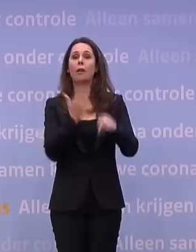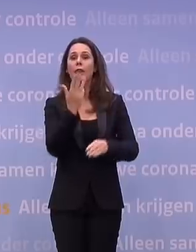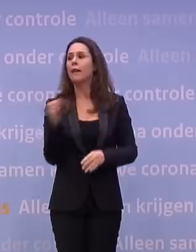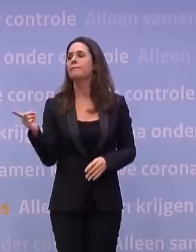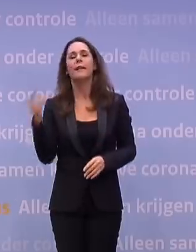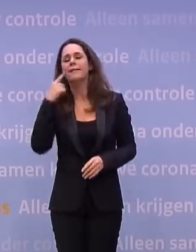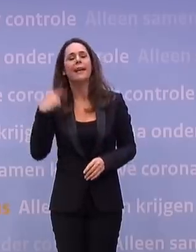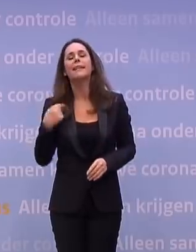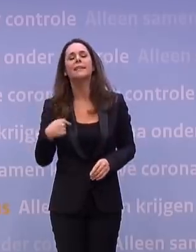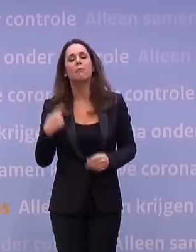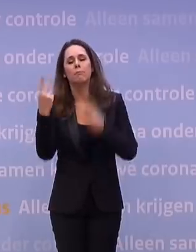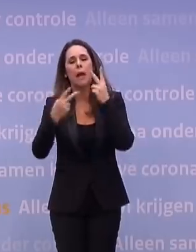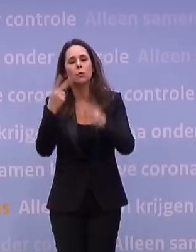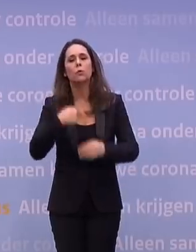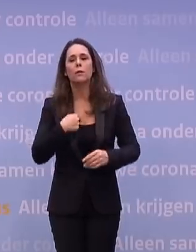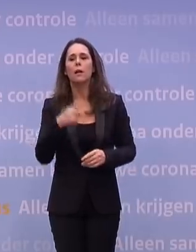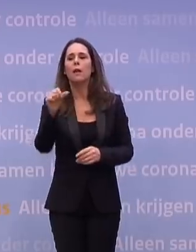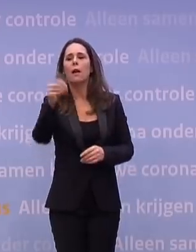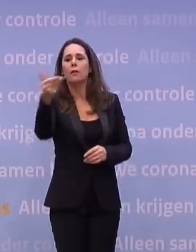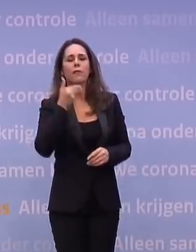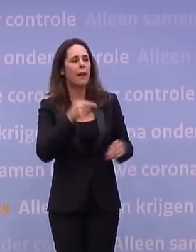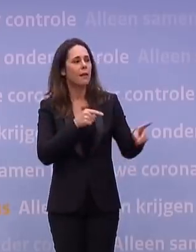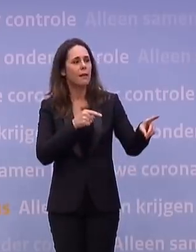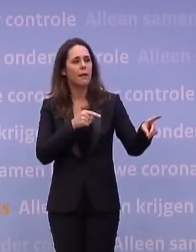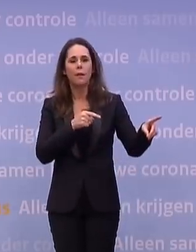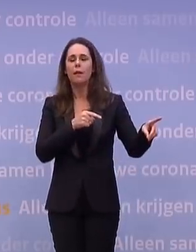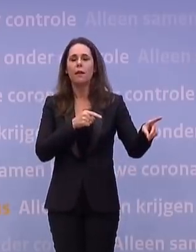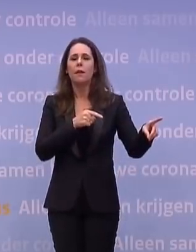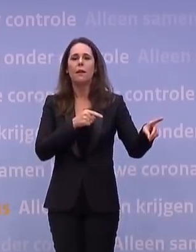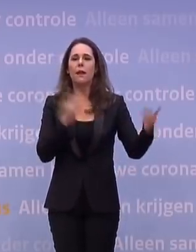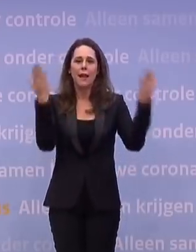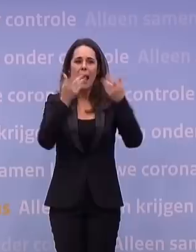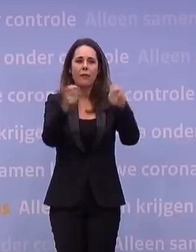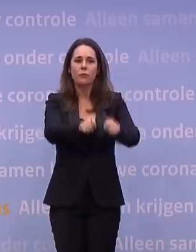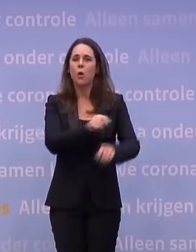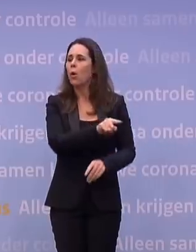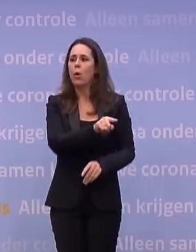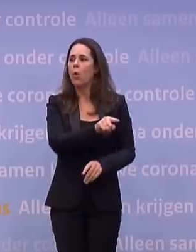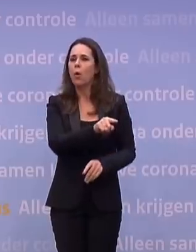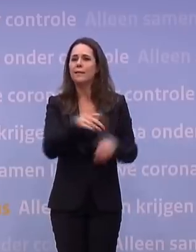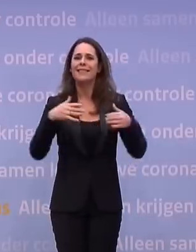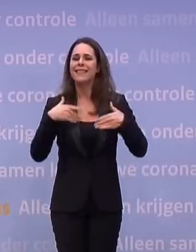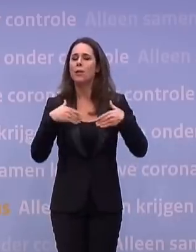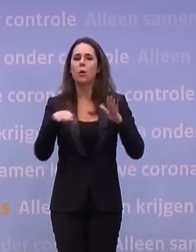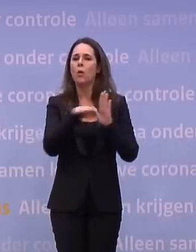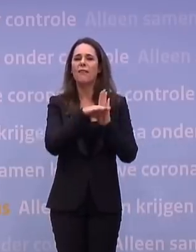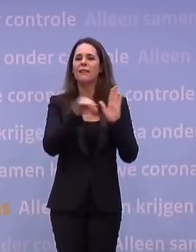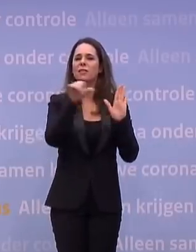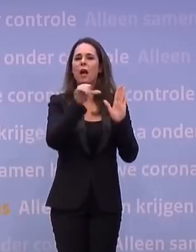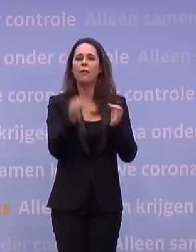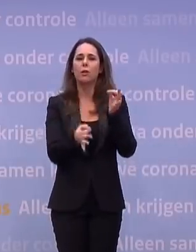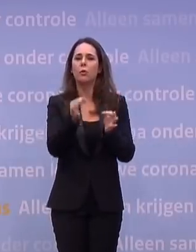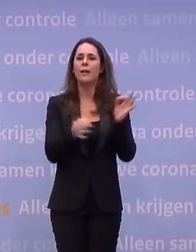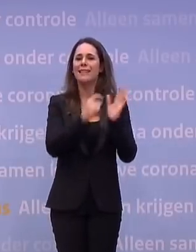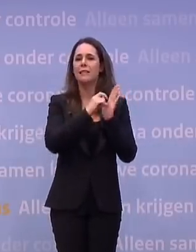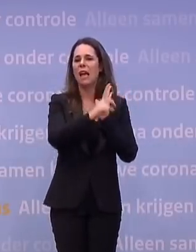dat lijkt me niet, maar dat gaan we voor u uitzoeken. We gaan voor u uitzoeken. Nog iets anders. De maatregelen worden ook niet... De avondklok zit niet Nee, je zit er ook niet in de tijdelijke coronawet. Nee, het valt onder een ander juridisch